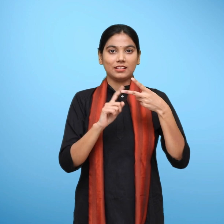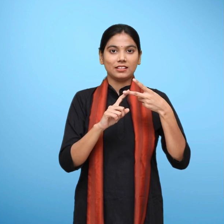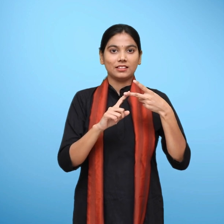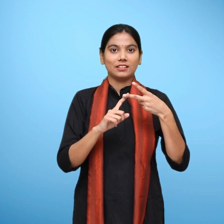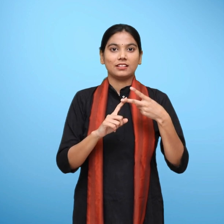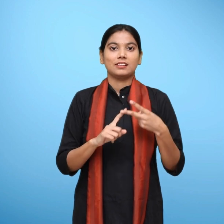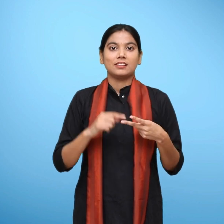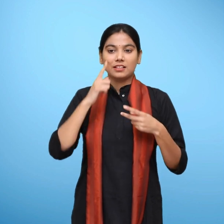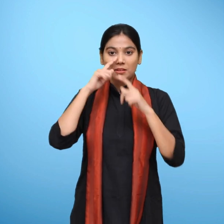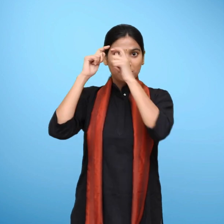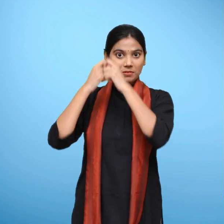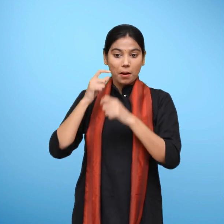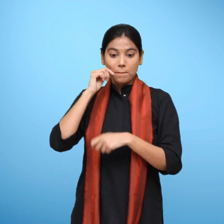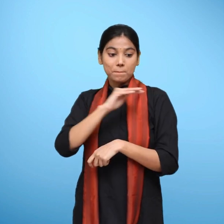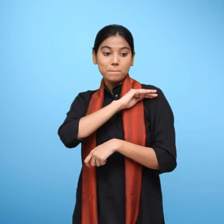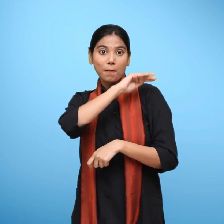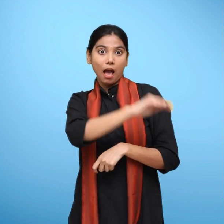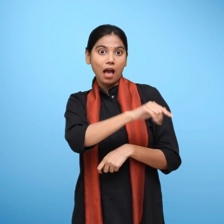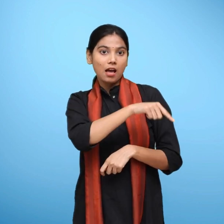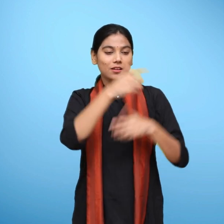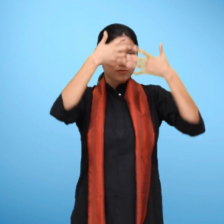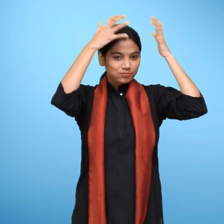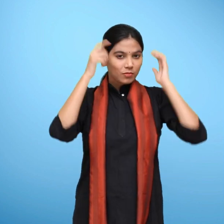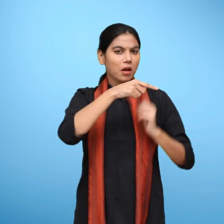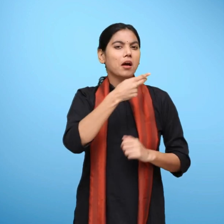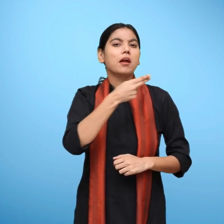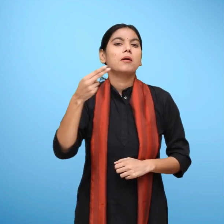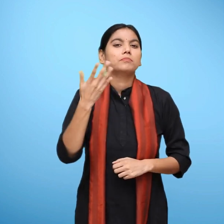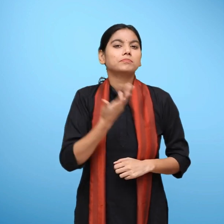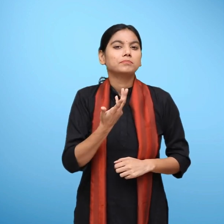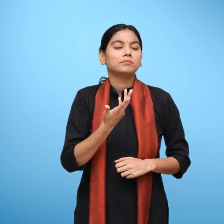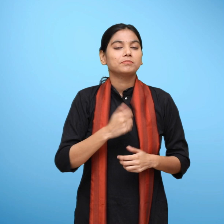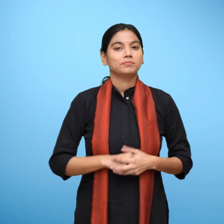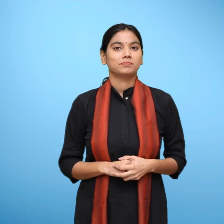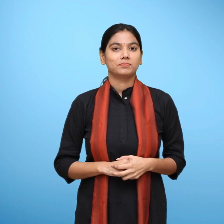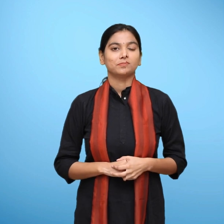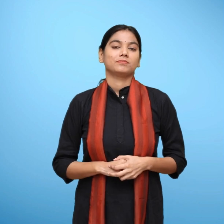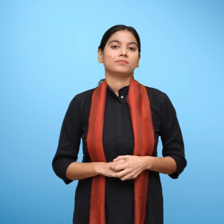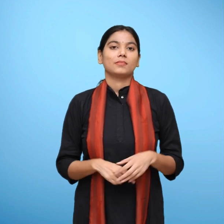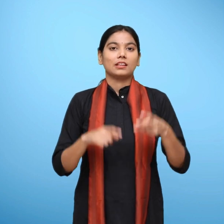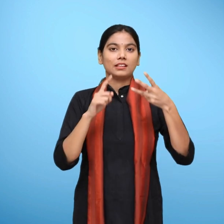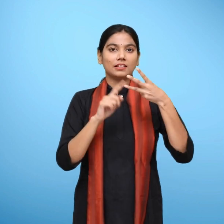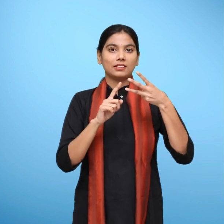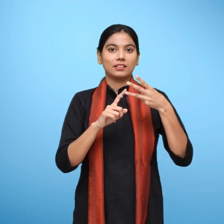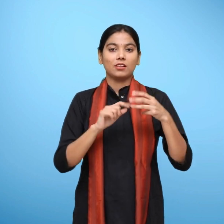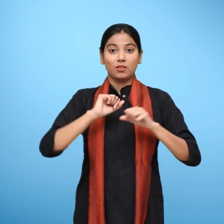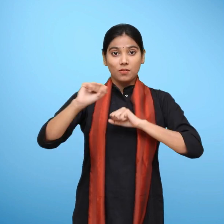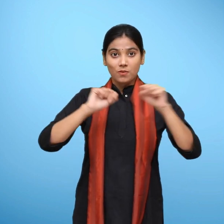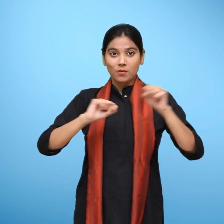दो मीना के भाई का नाम क्या है तीन आप अपने घर